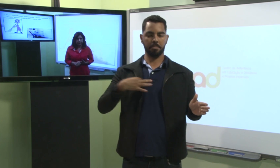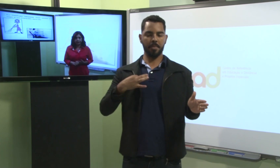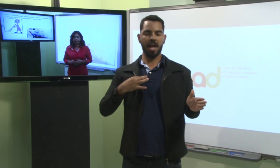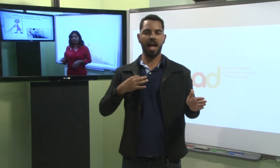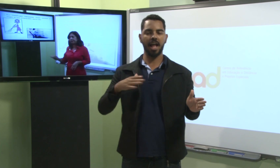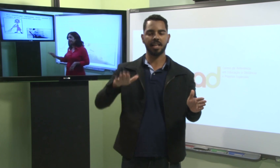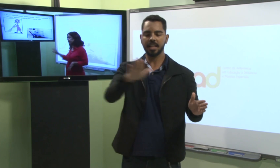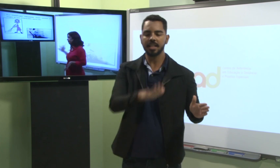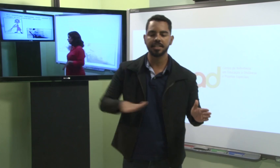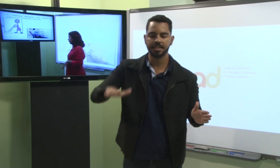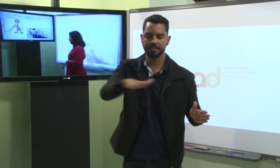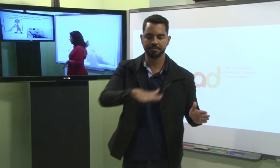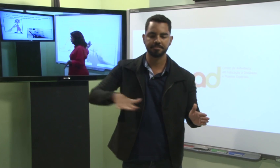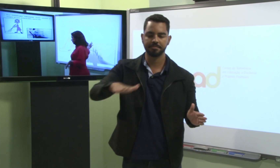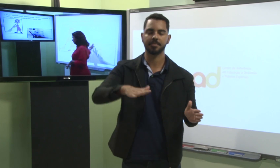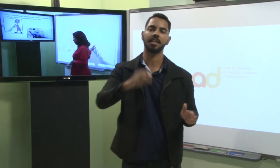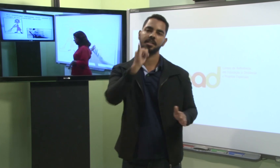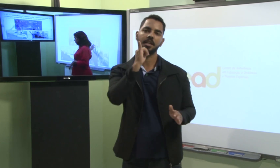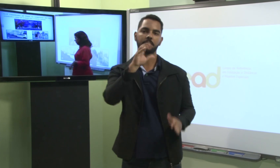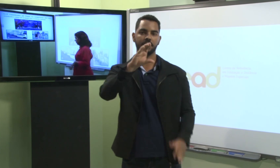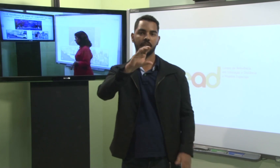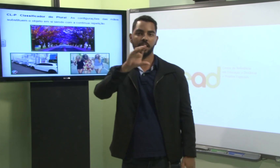CLI.